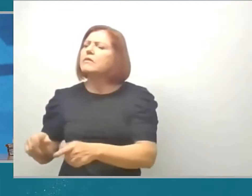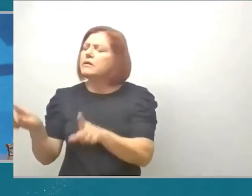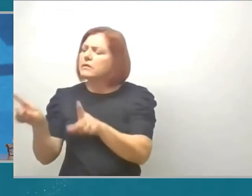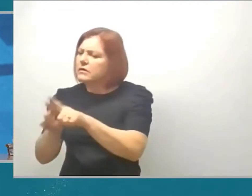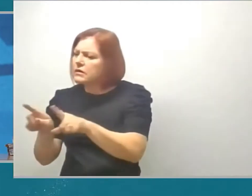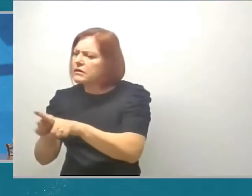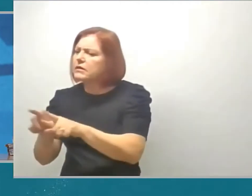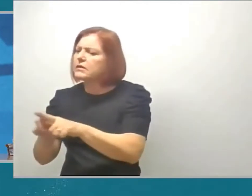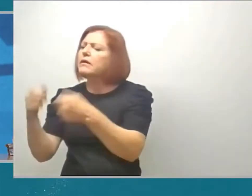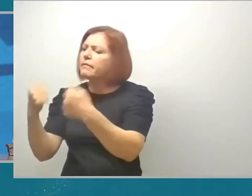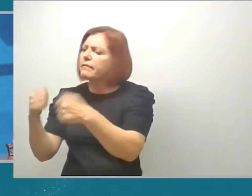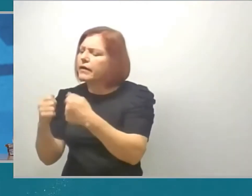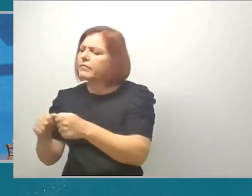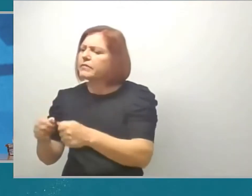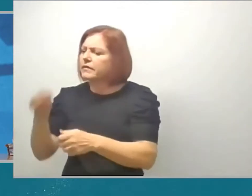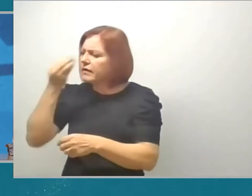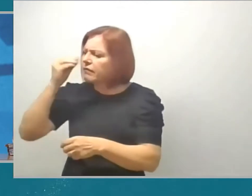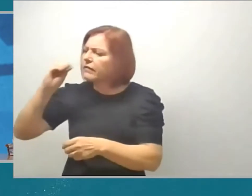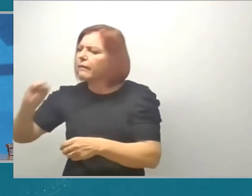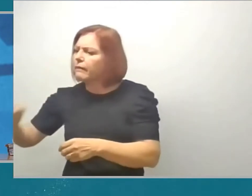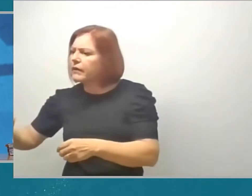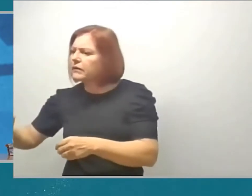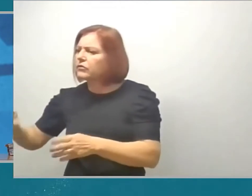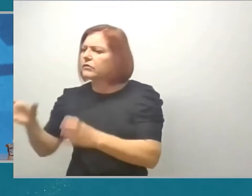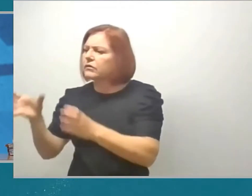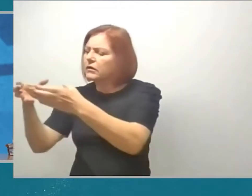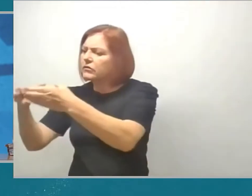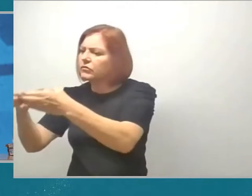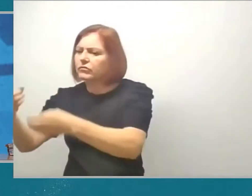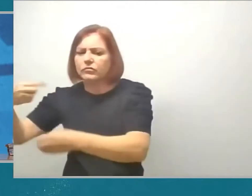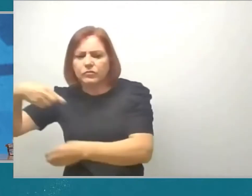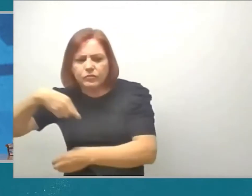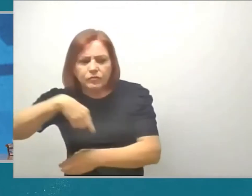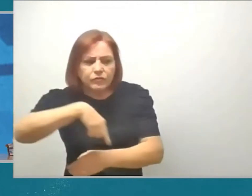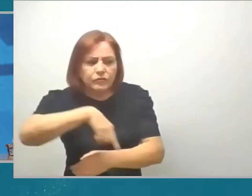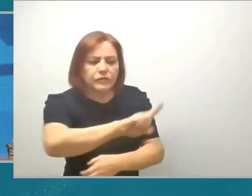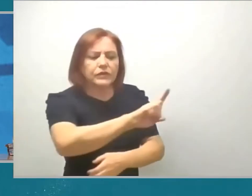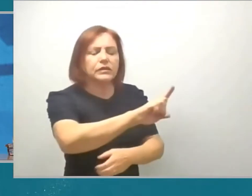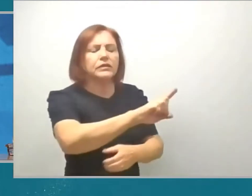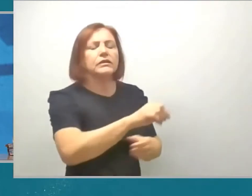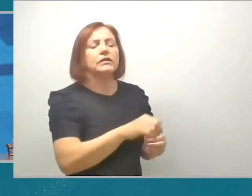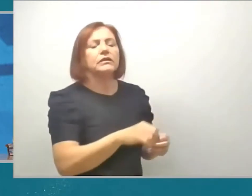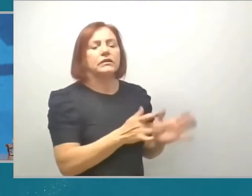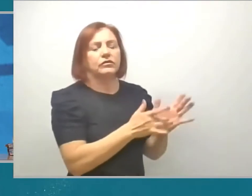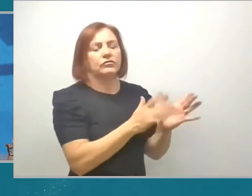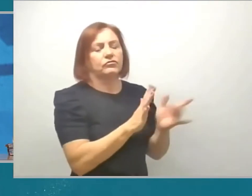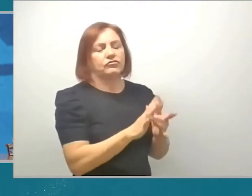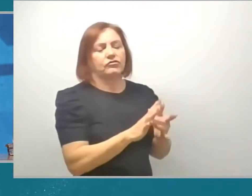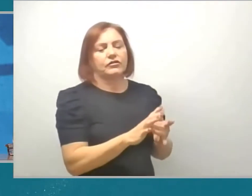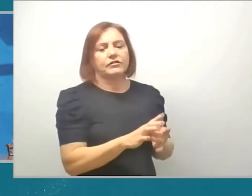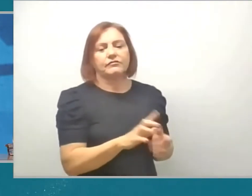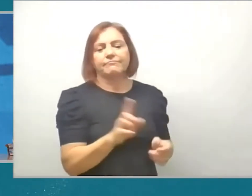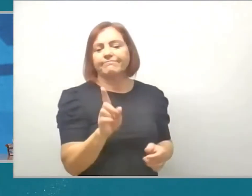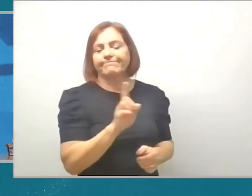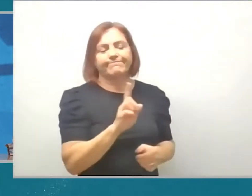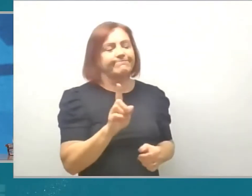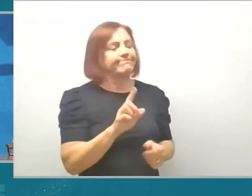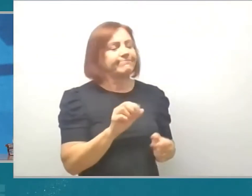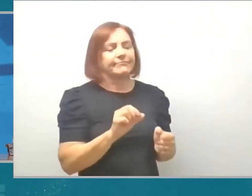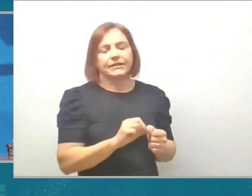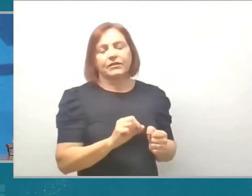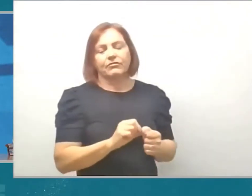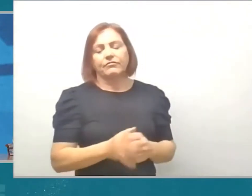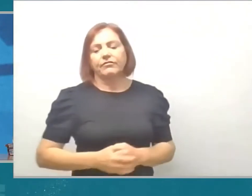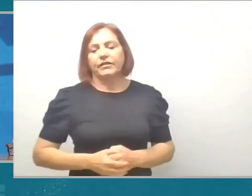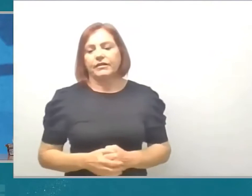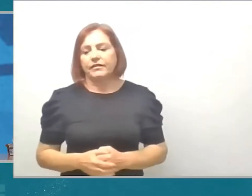ele achou primeiro o seu irmão, próprio irmão, versículo 41, Simão, a quem disse,